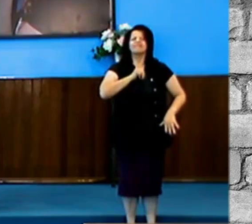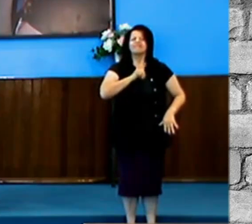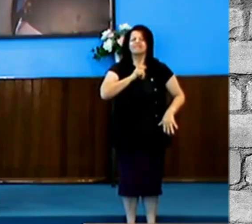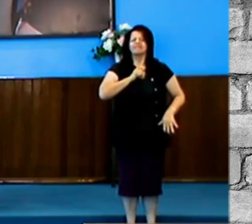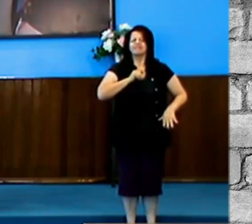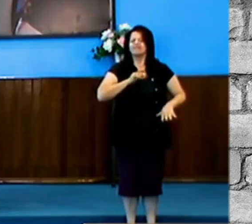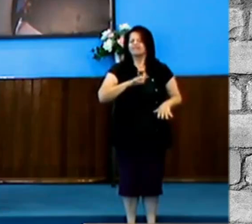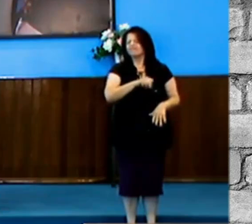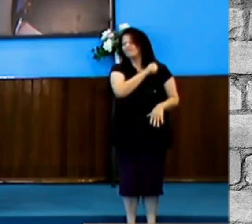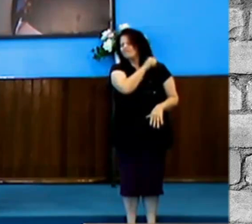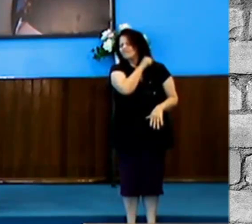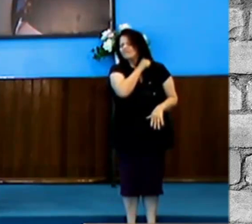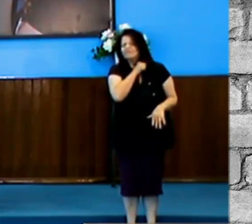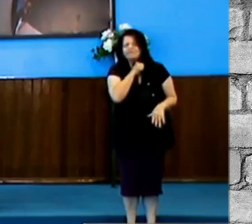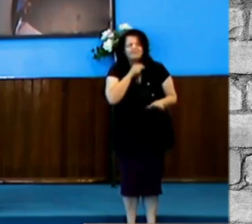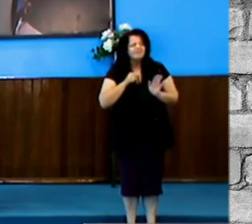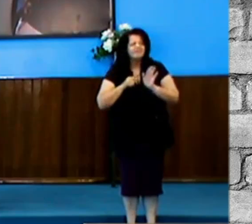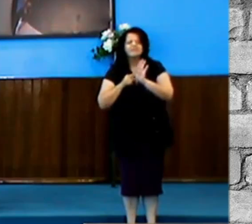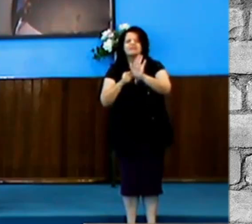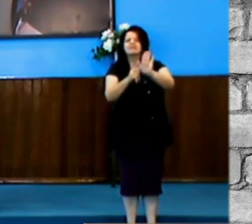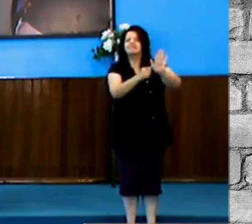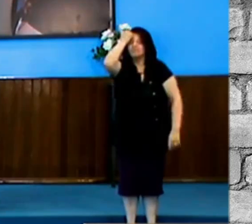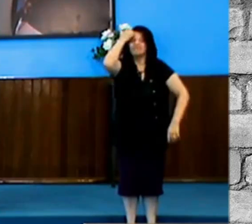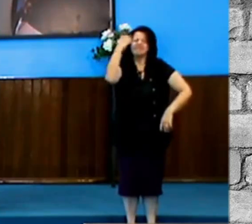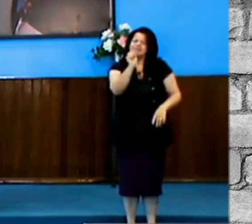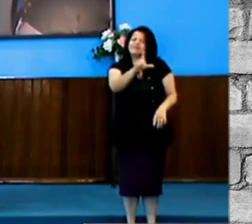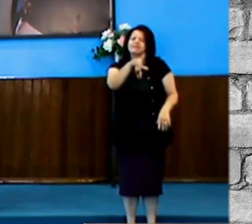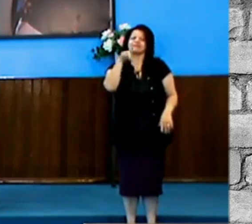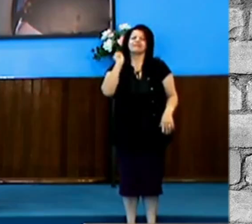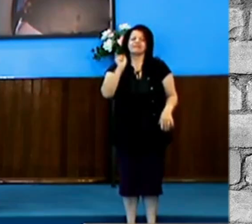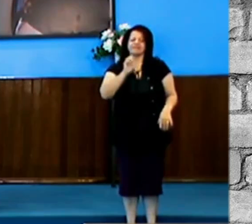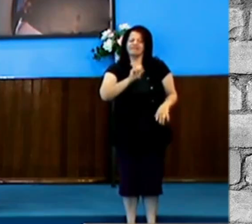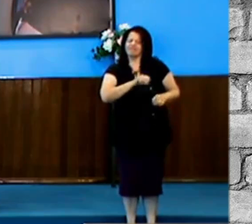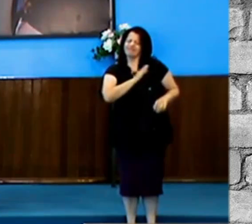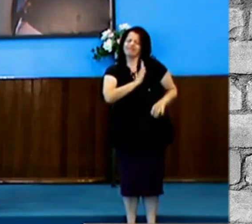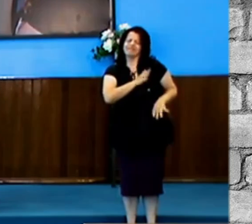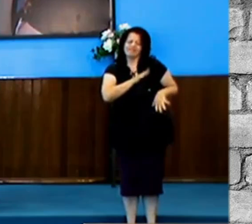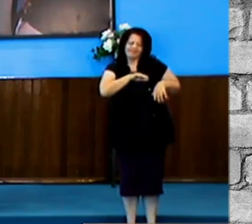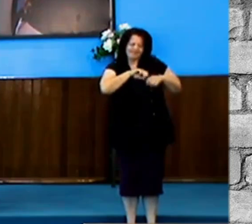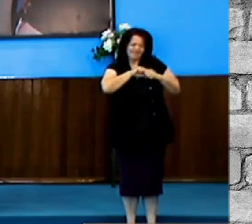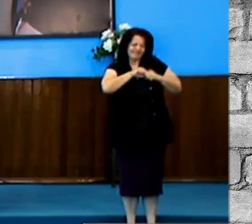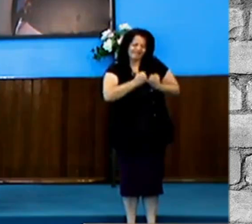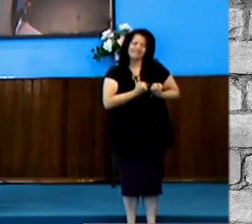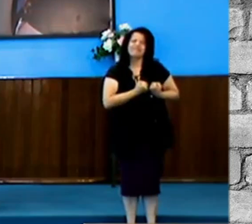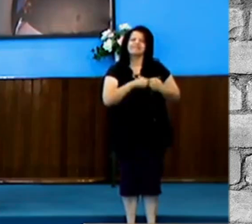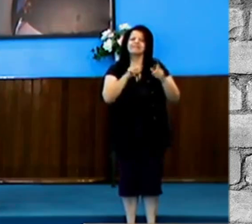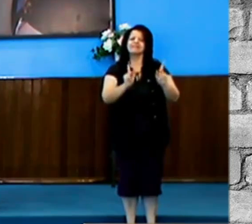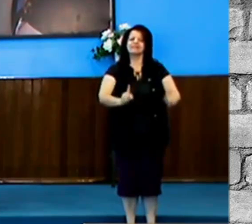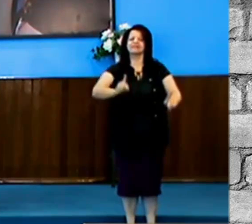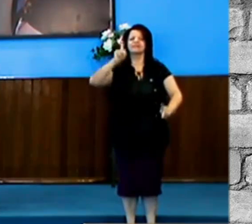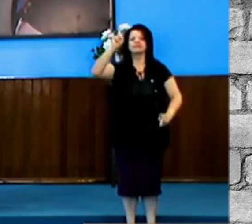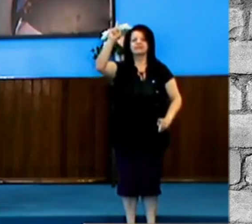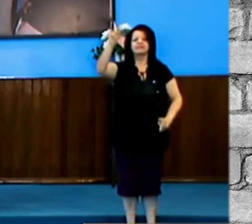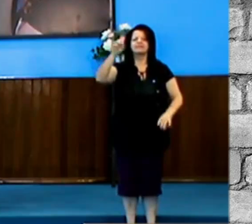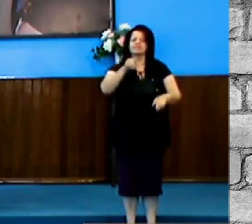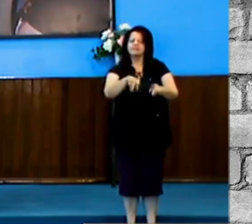sacrifícios, e tudo isso nos mostra que o culto de arrependimento, um lugar de contrição e de reverência na presença de Deus. Esse